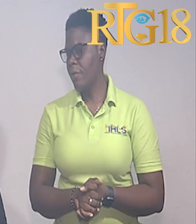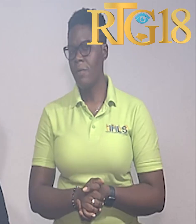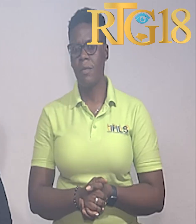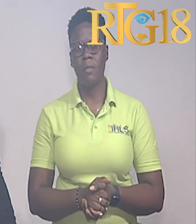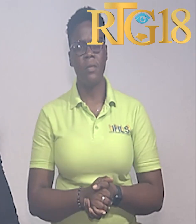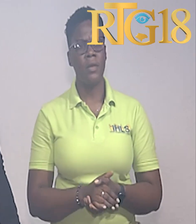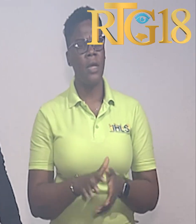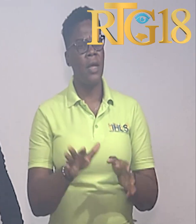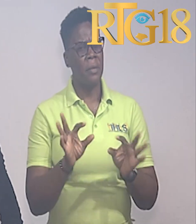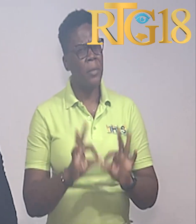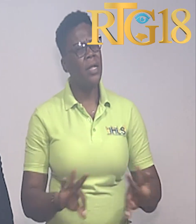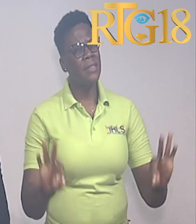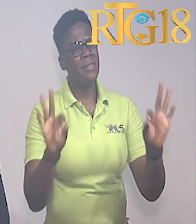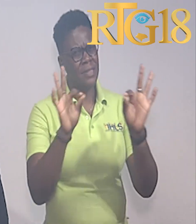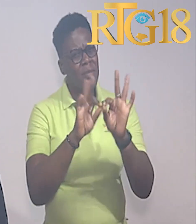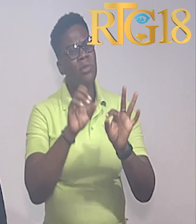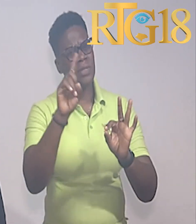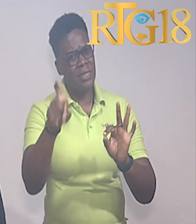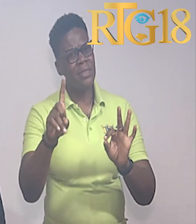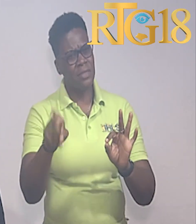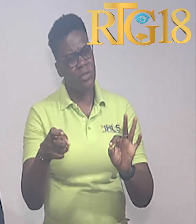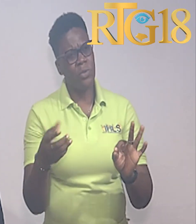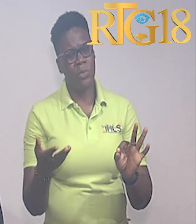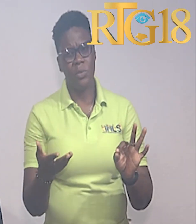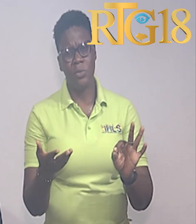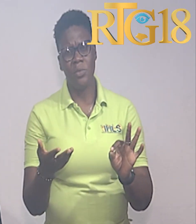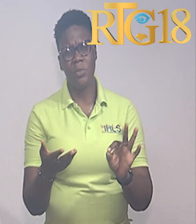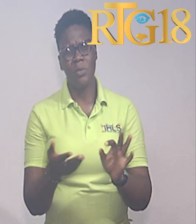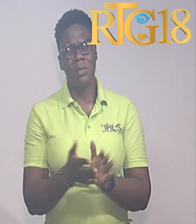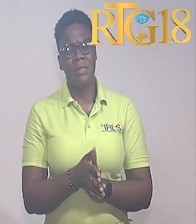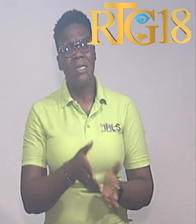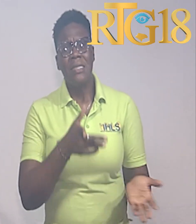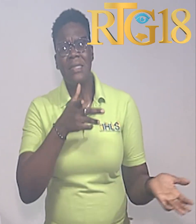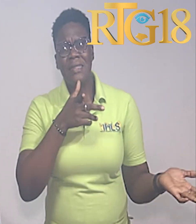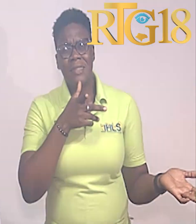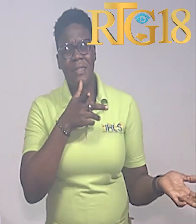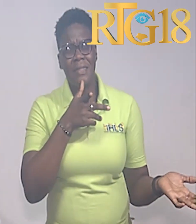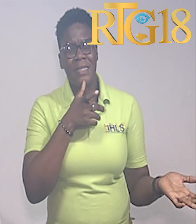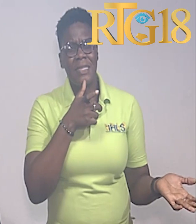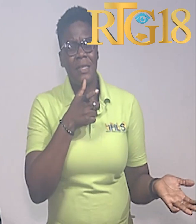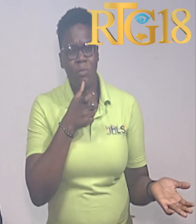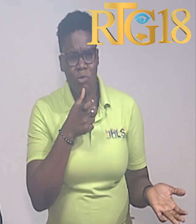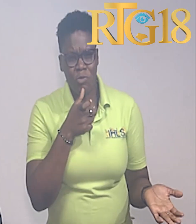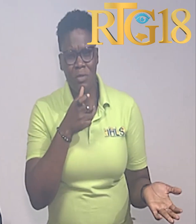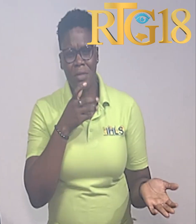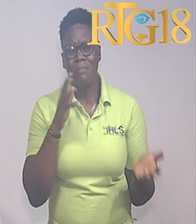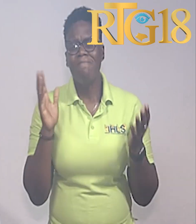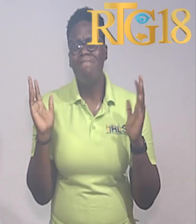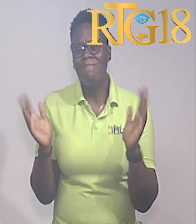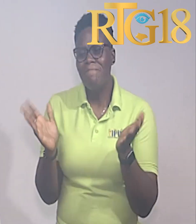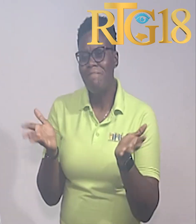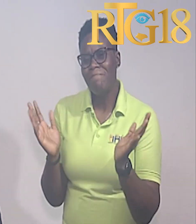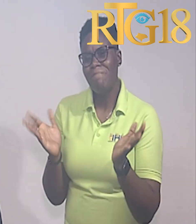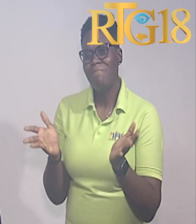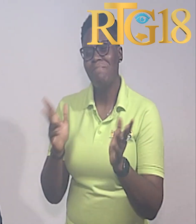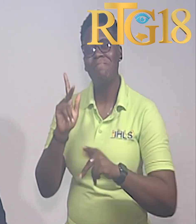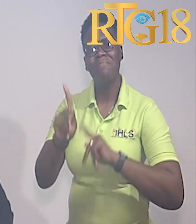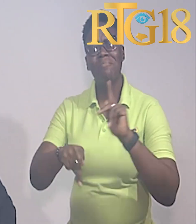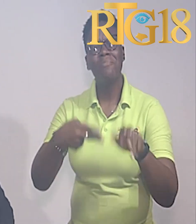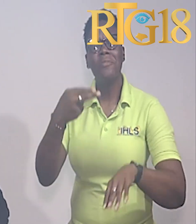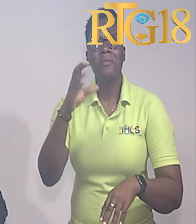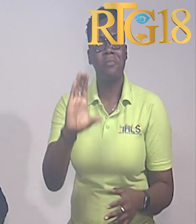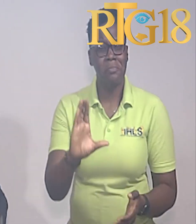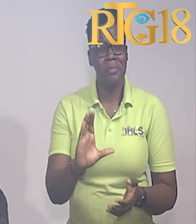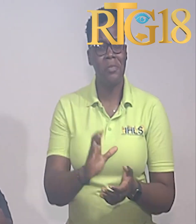Mais il est important pour nous poser une question, ça tout. Qui est les gens qui parlent pour les handicapés? Parce que nous avons